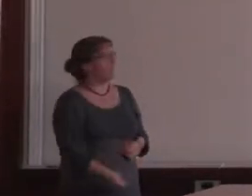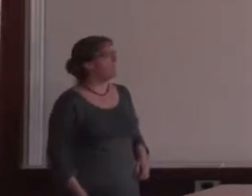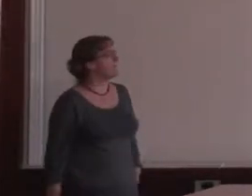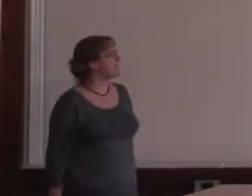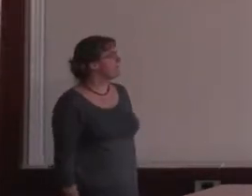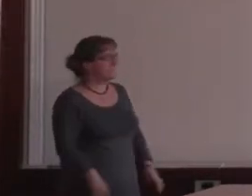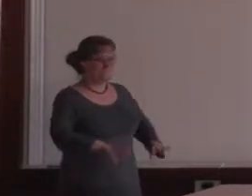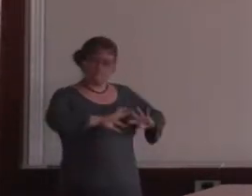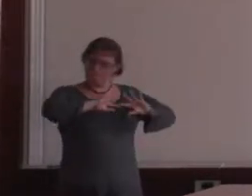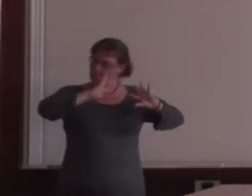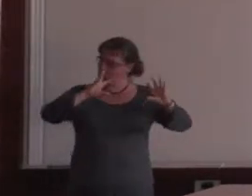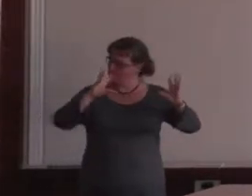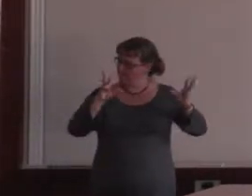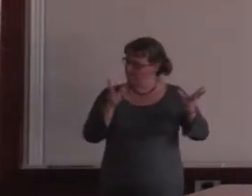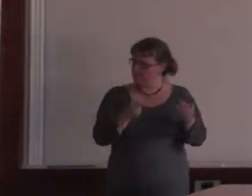Voilà pour la partie